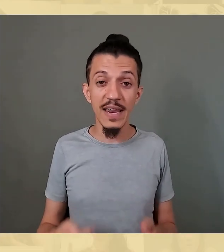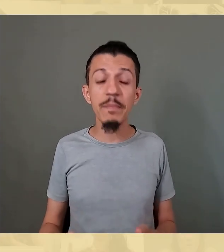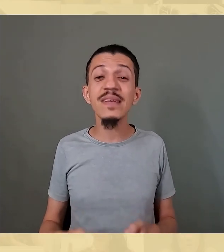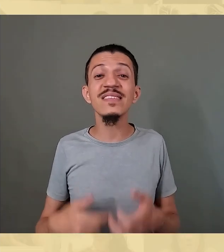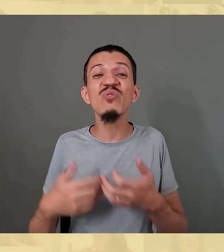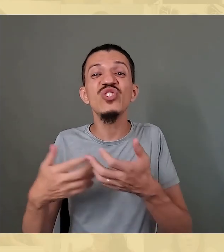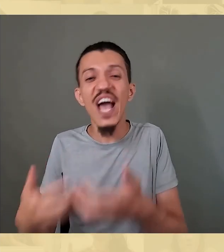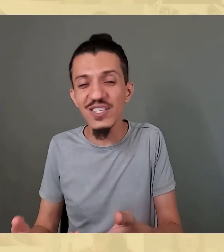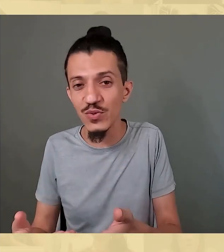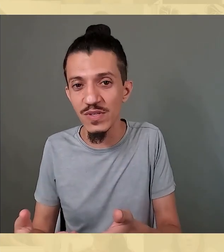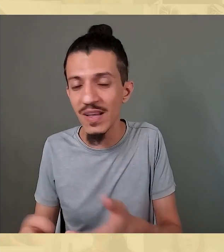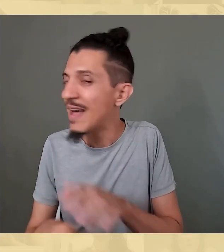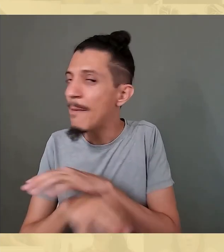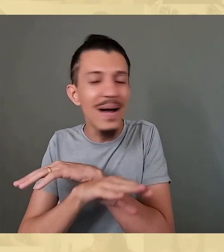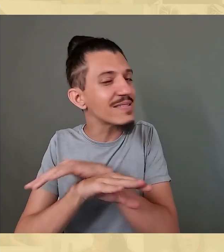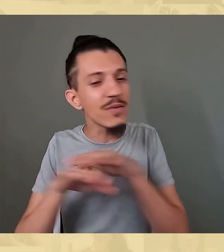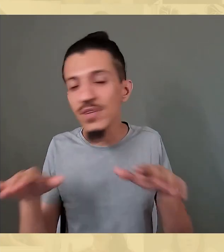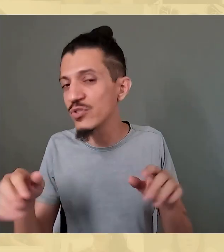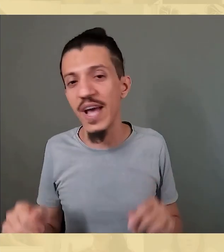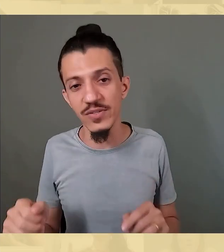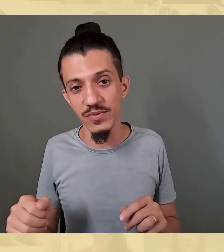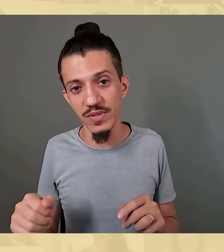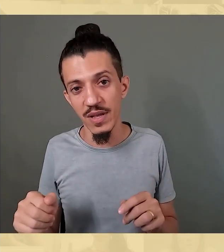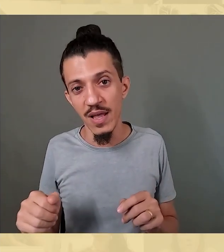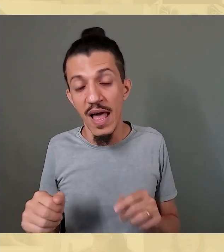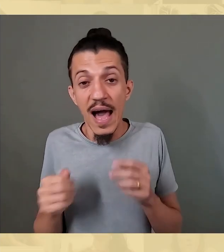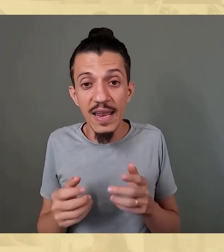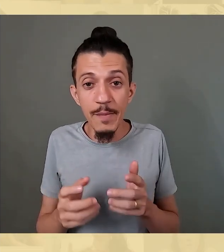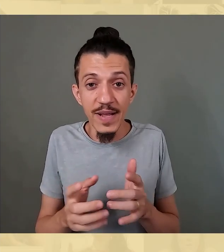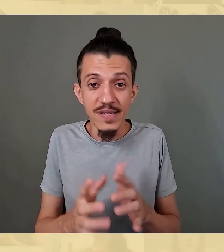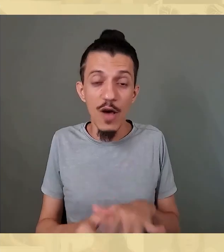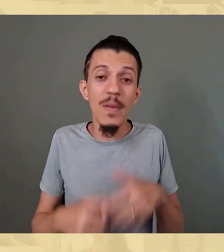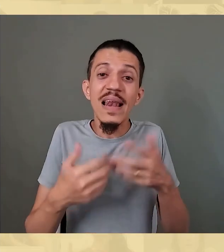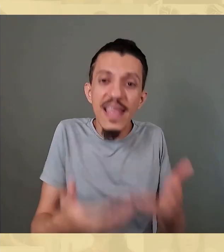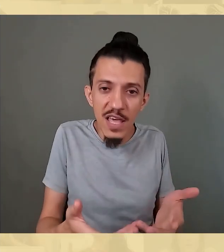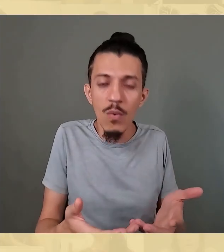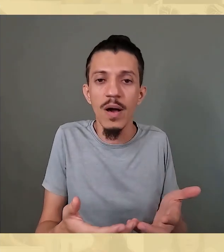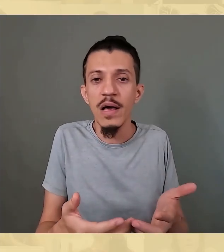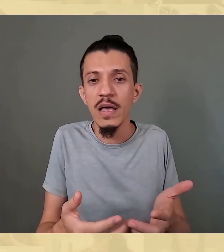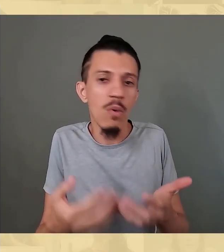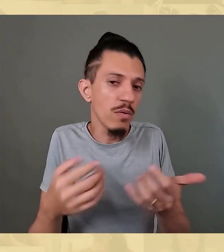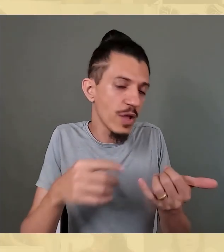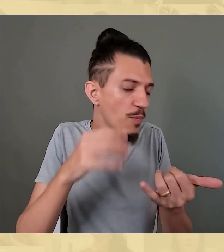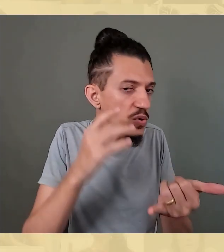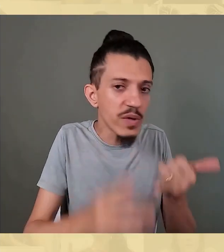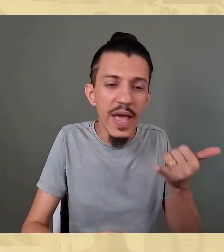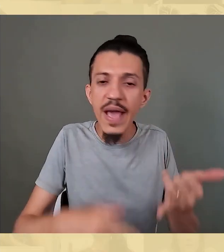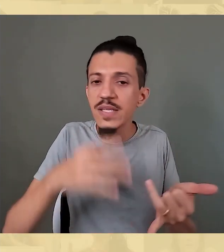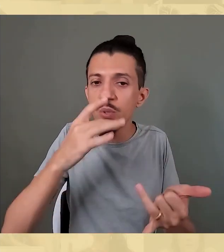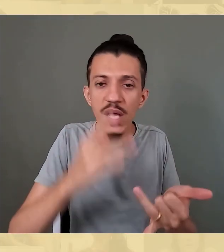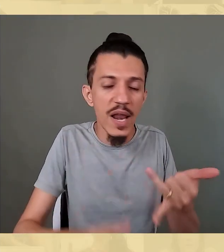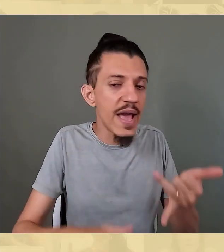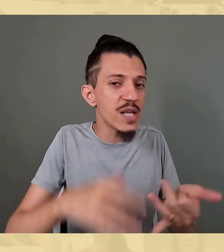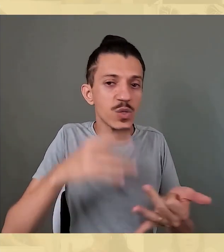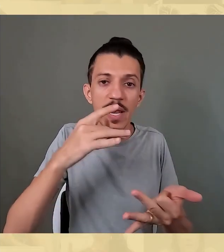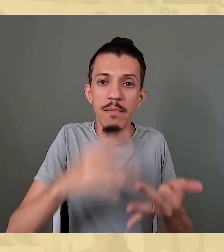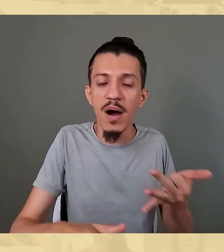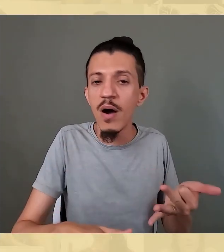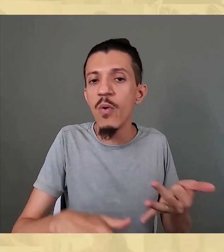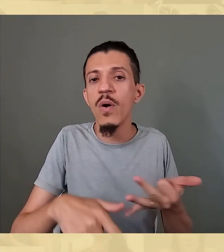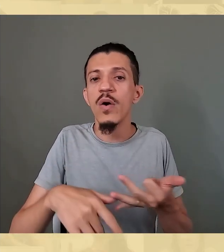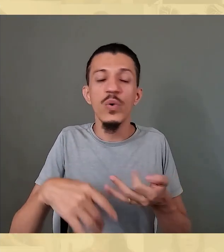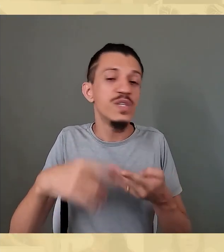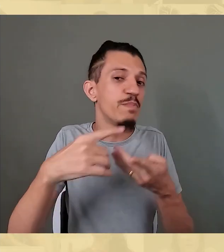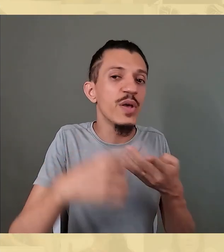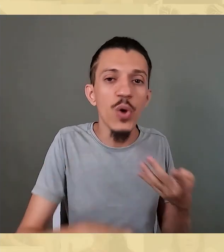que a Libras são gestos, mas não são gestos. A Libras é uma língua, igual tem o português, o inglês, o